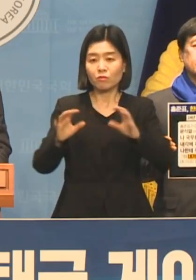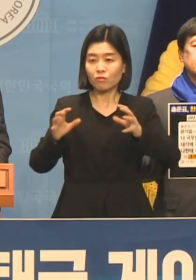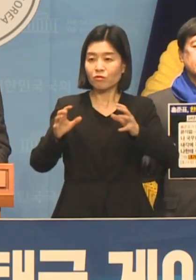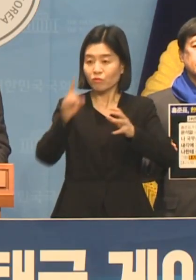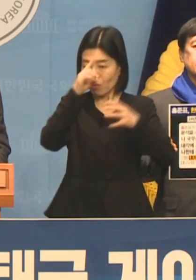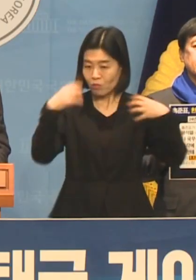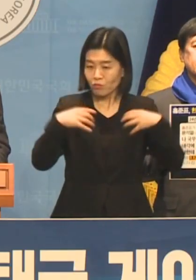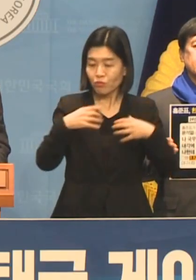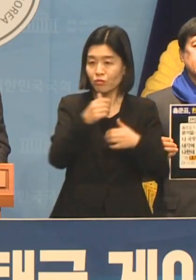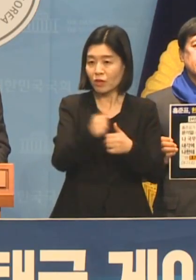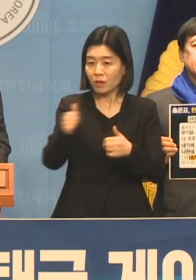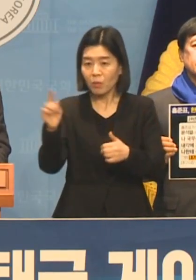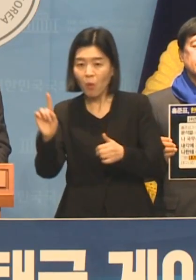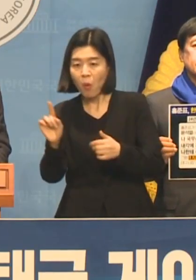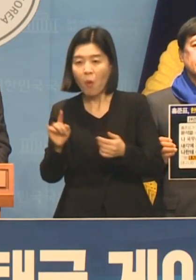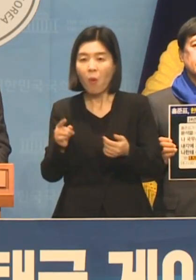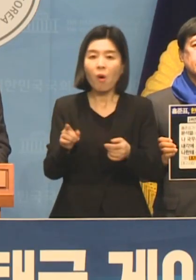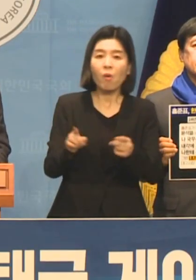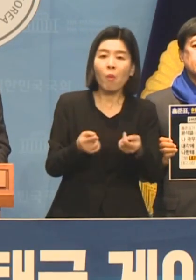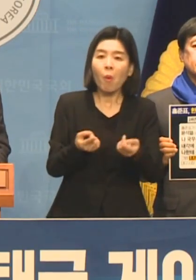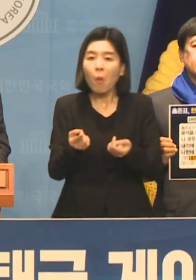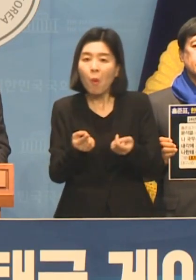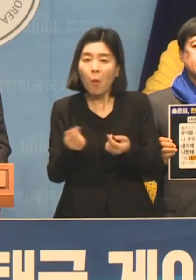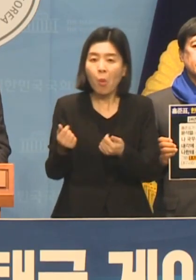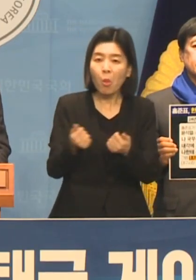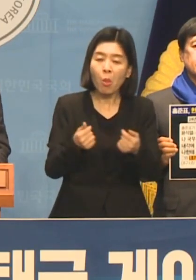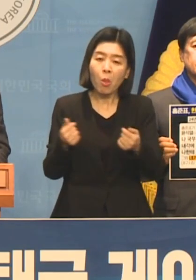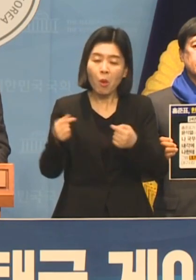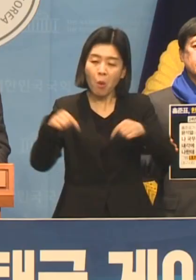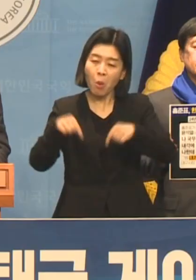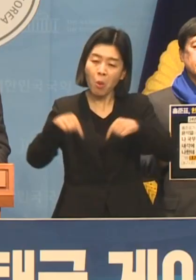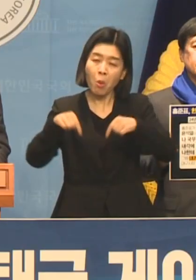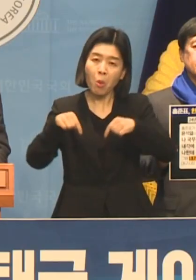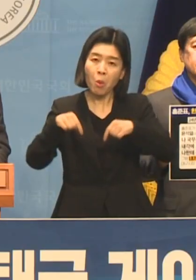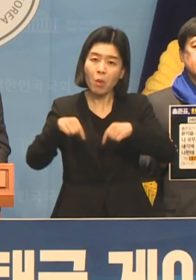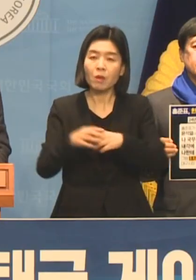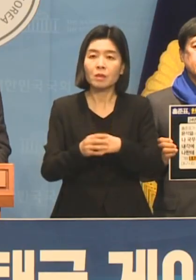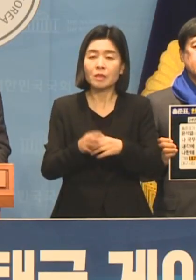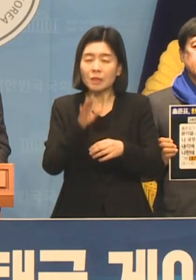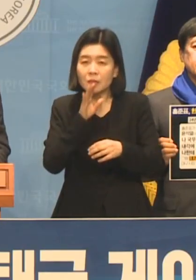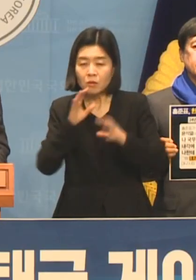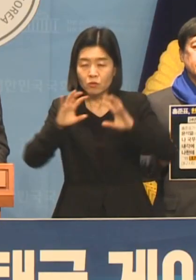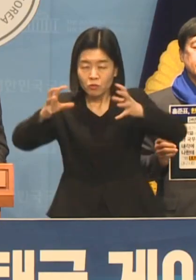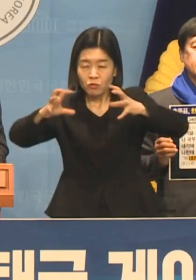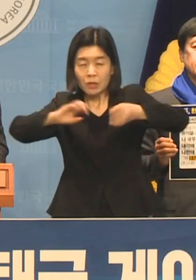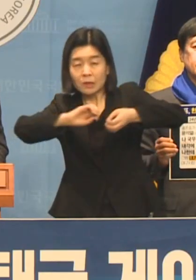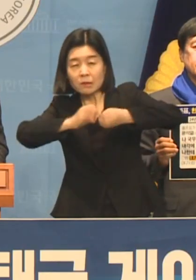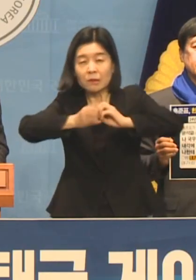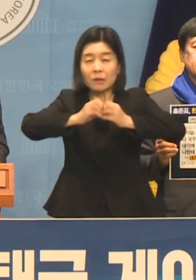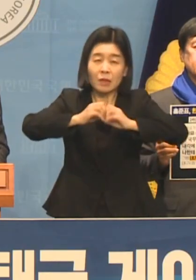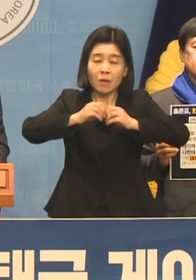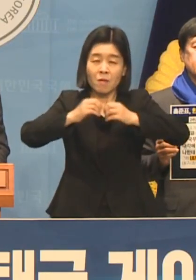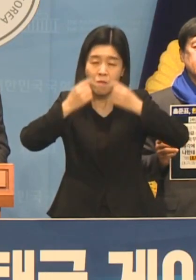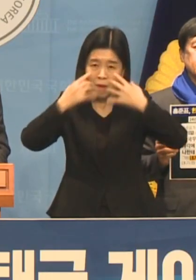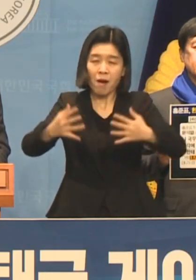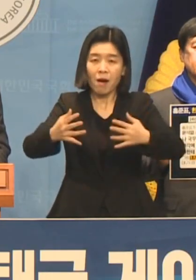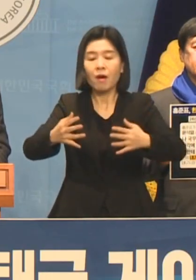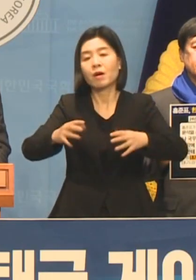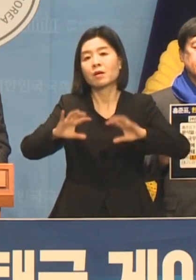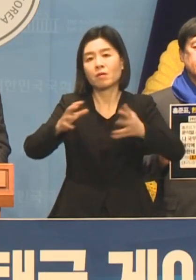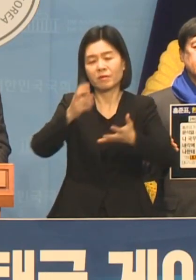한 것입니다. 명백한 국정농단이자 헌정유린입니다. 정치적 야합을